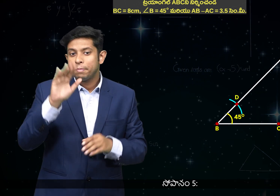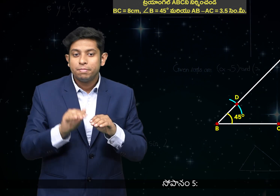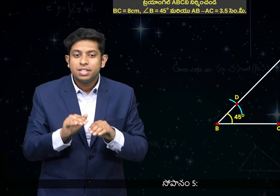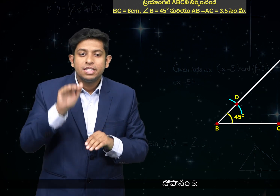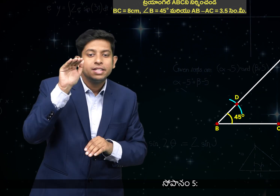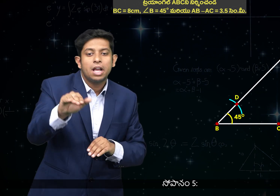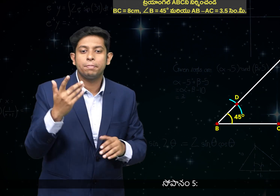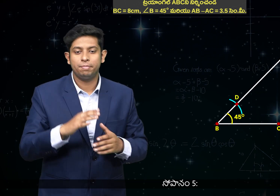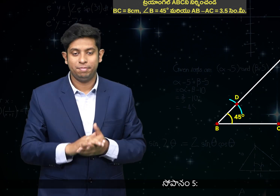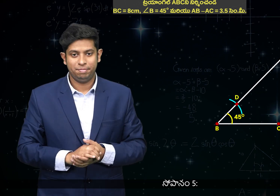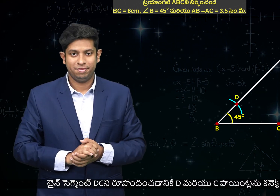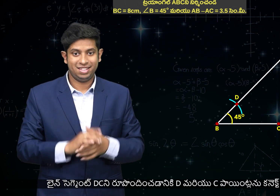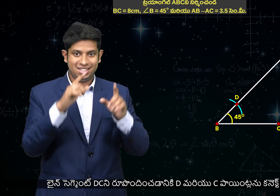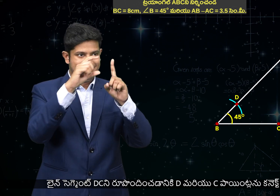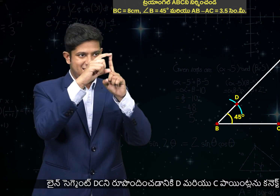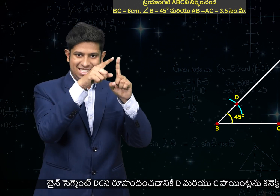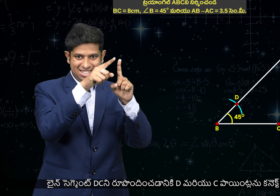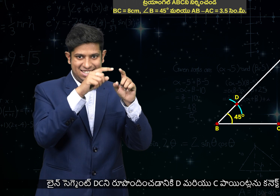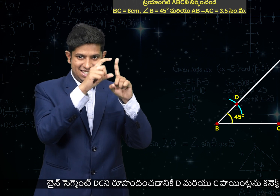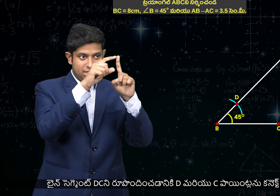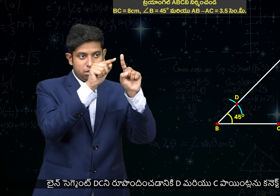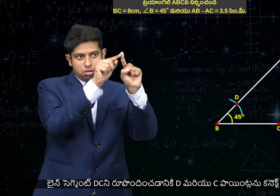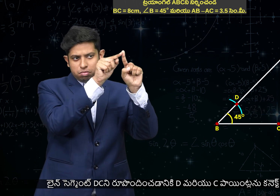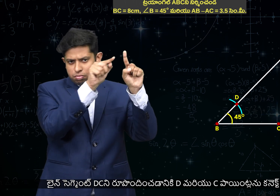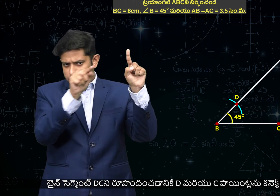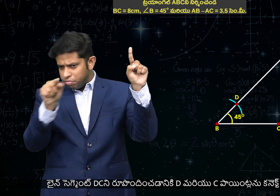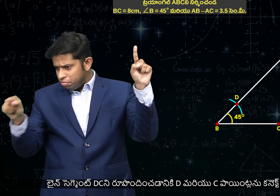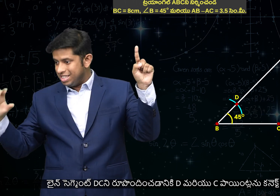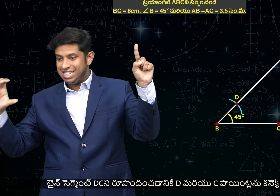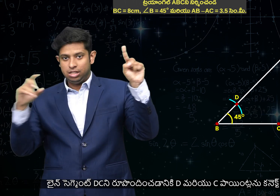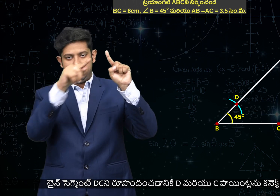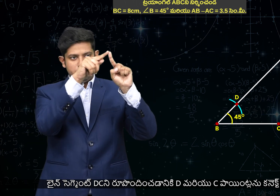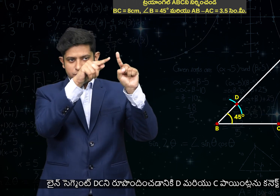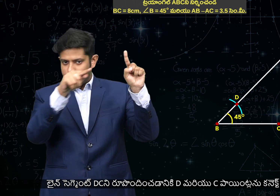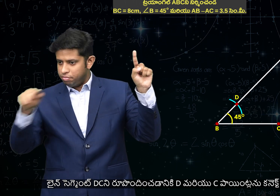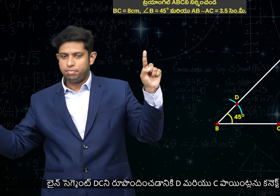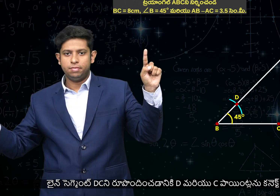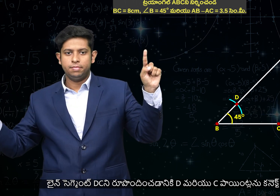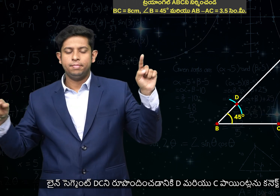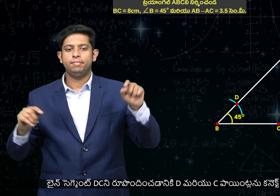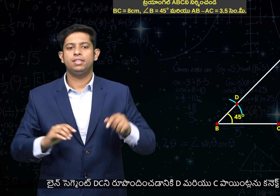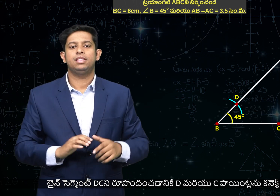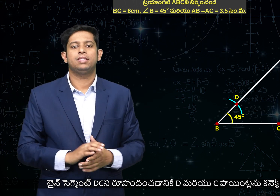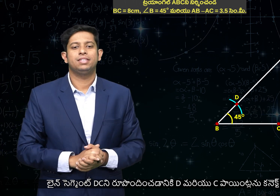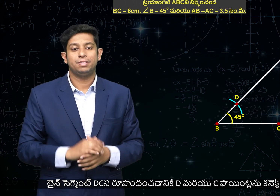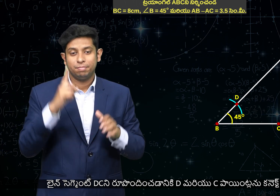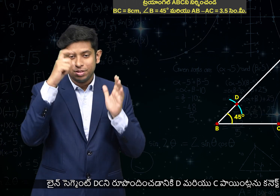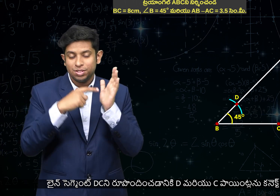సోపానం 5. లైన్ సెగ్మెంట్ డీసీని రూపొందించడానికి డి మరియు సి పాయింట్లను కనెక్ట్ చేయండి.